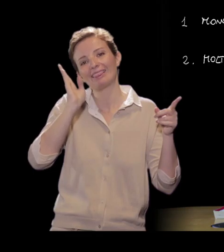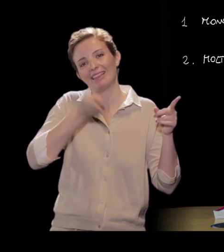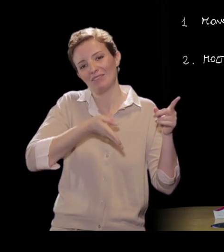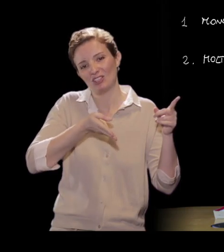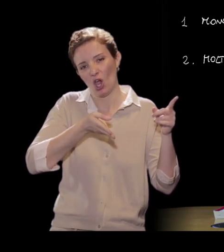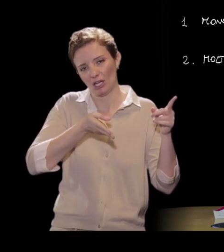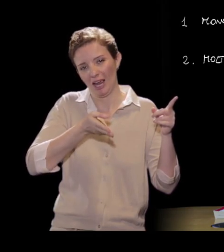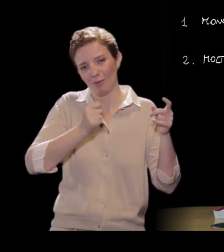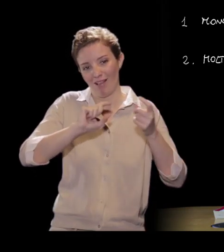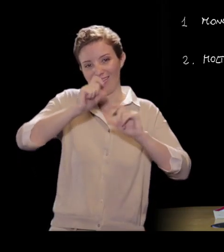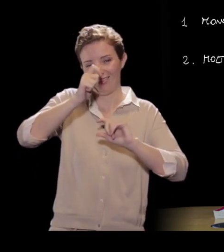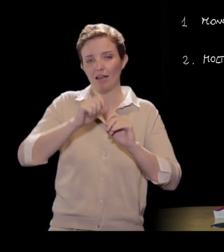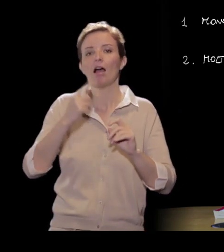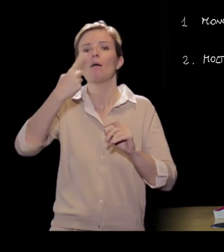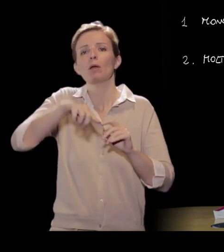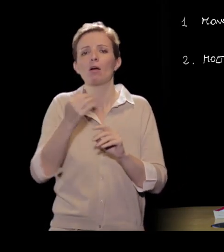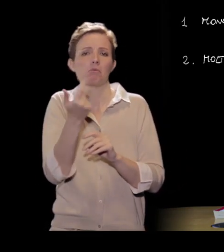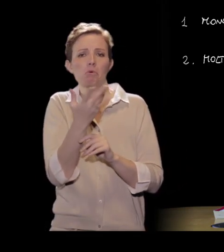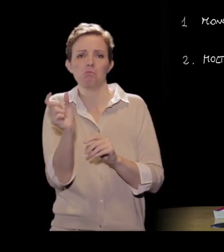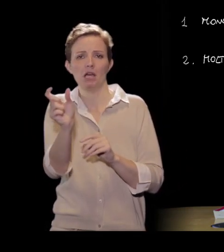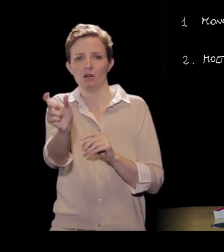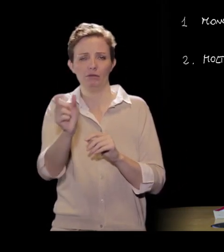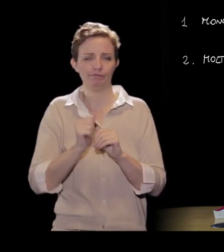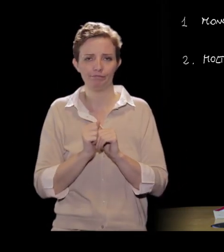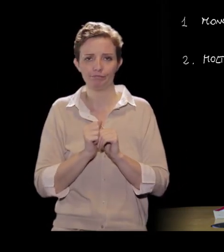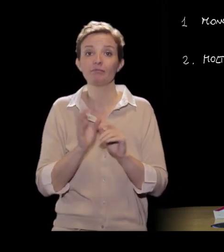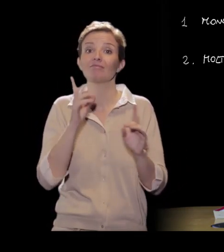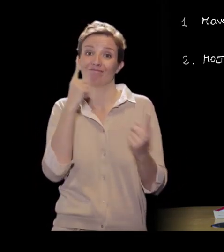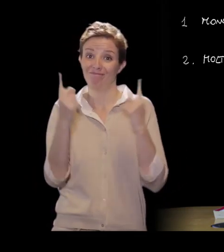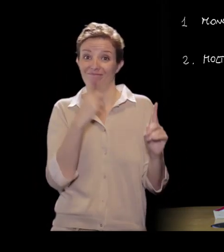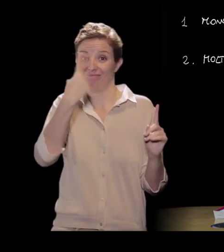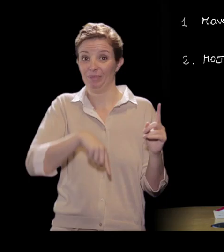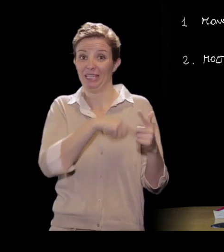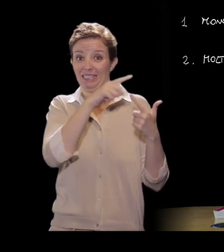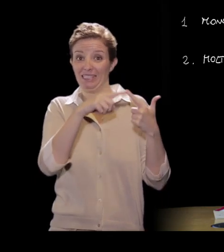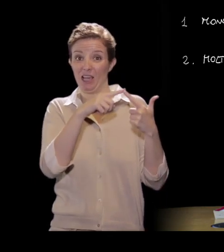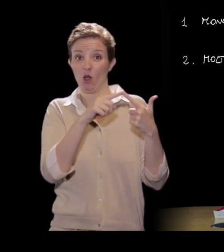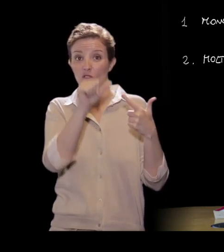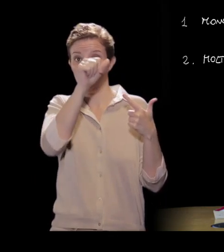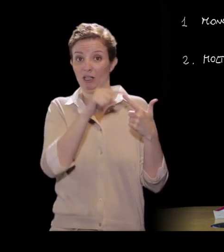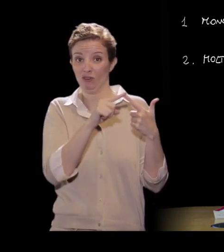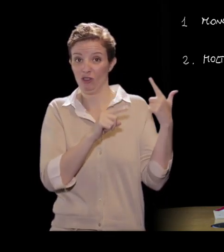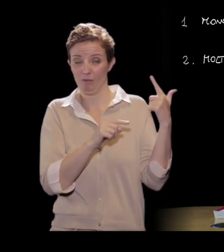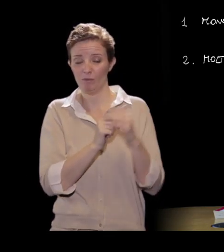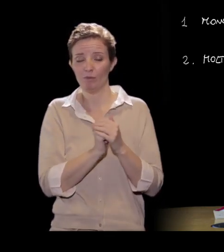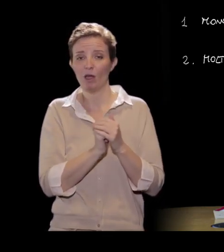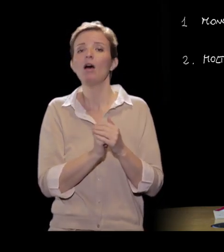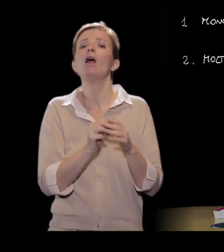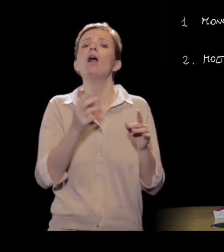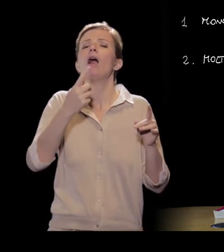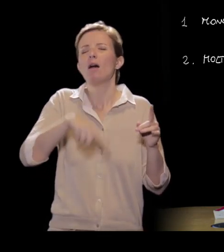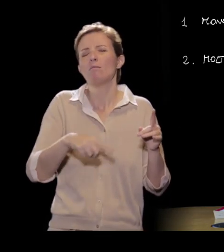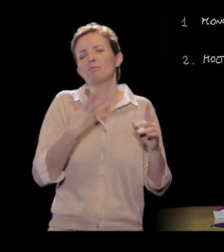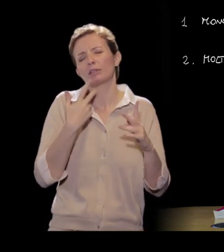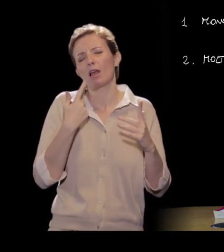per un numero in questo caso cosa succede qui c'è una grande differenza rispetto al concetto di uguaglianza